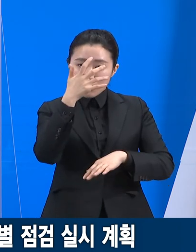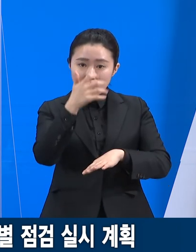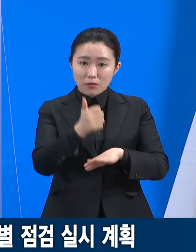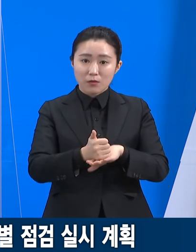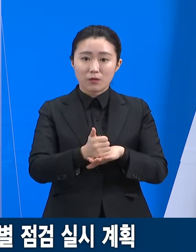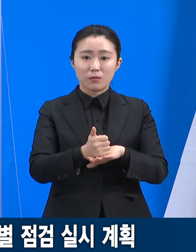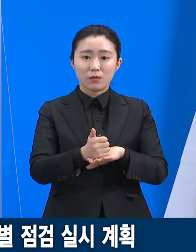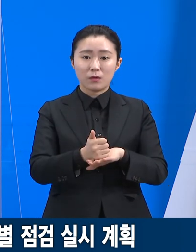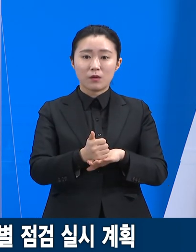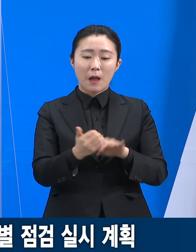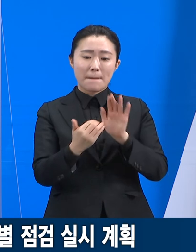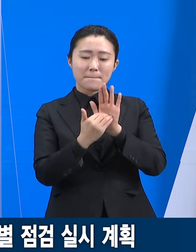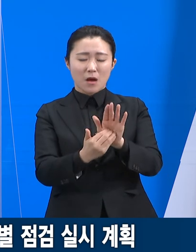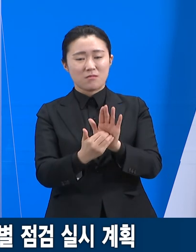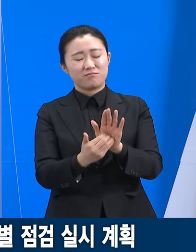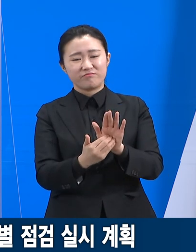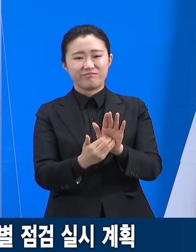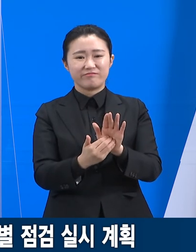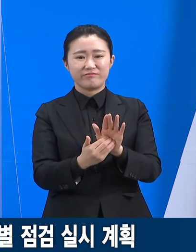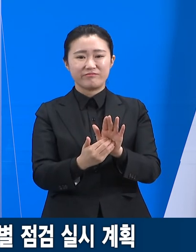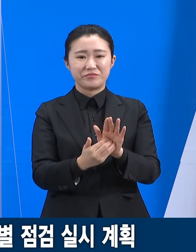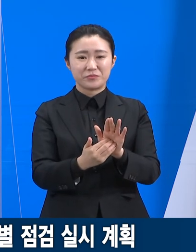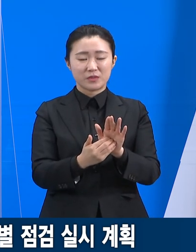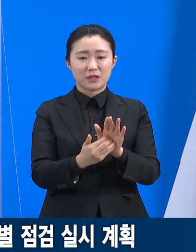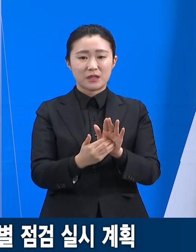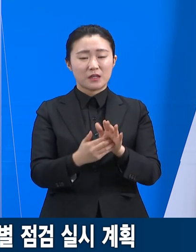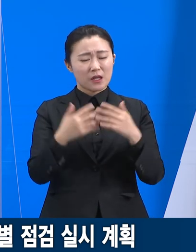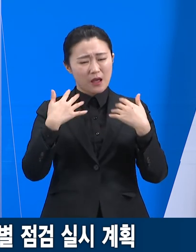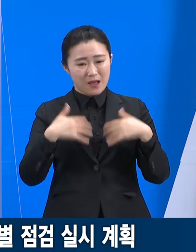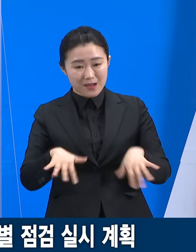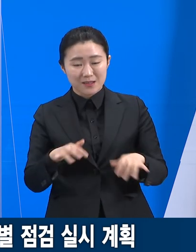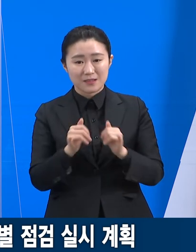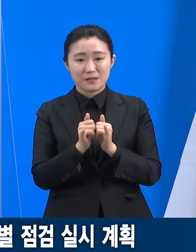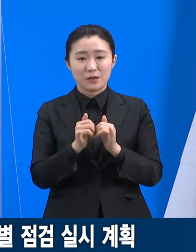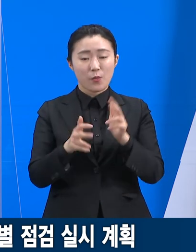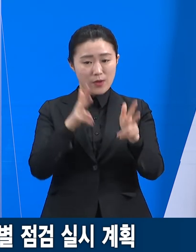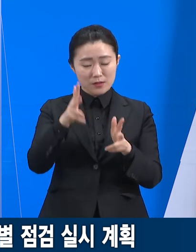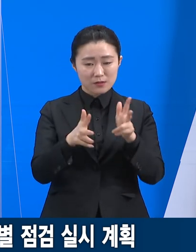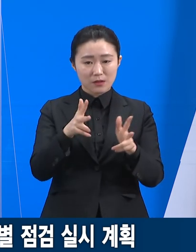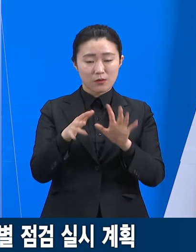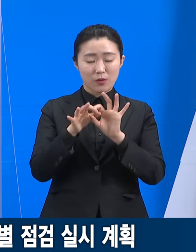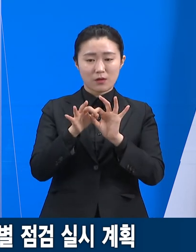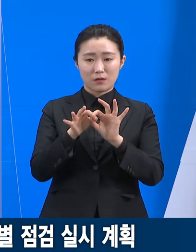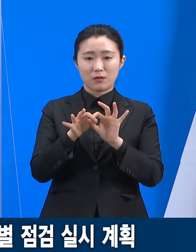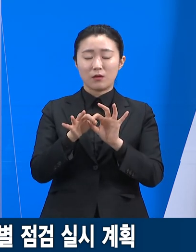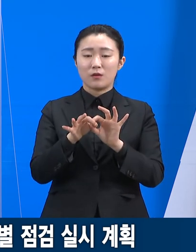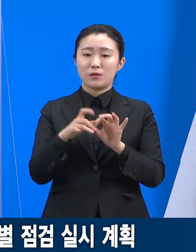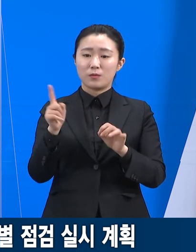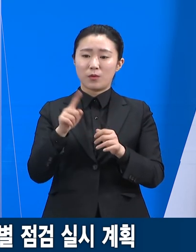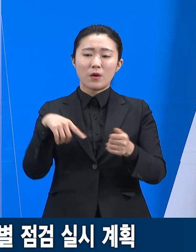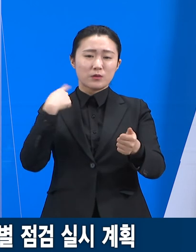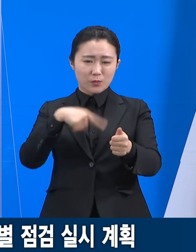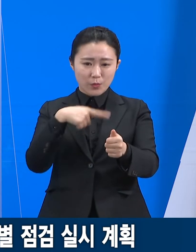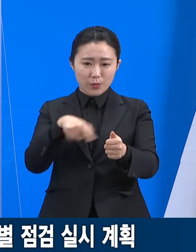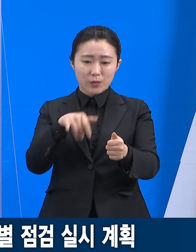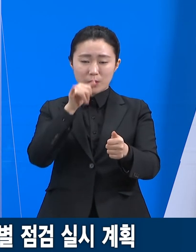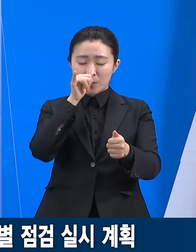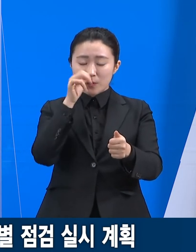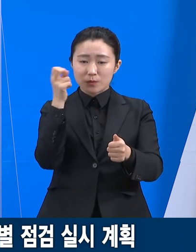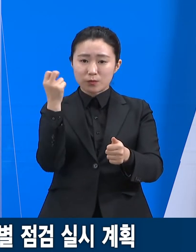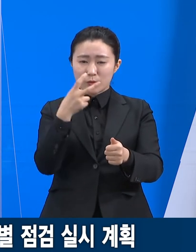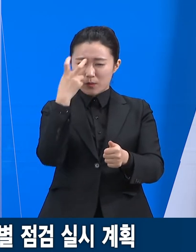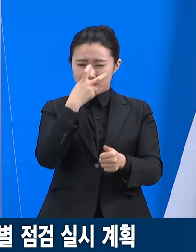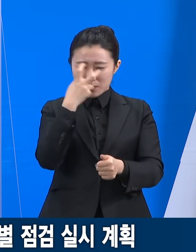사업장에 대해서 방역수칙을 지도하는 한편, 필요한 경우 과태료를 부과하는 등 외국인 방역관리 지도